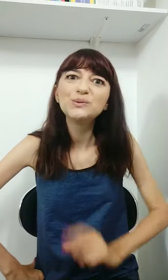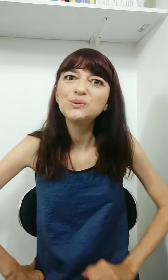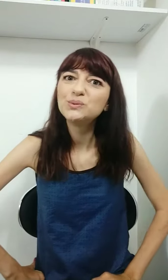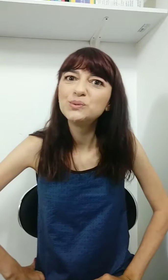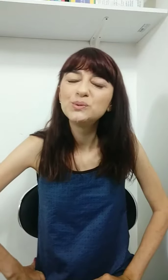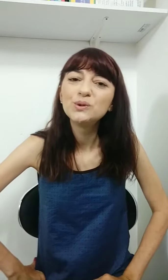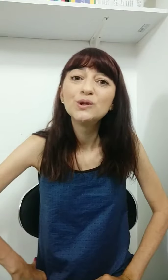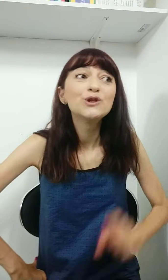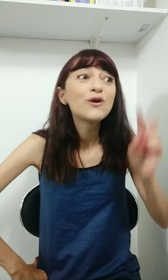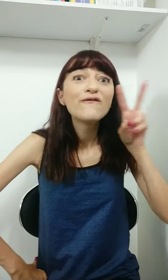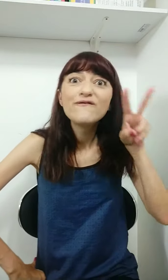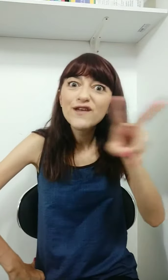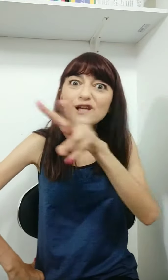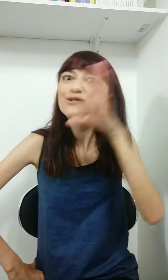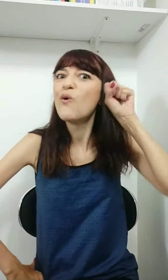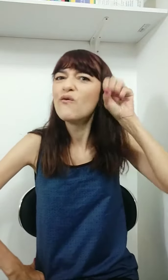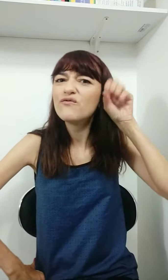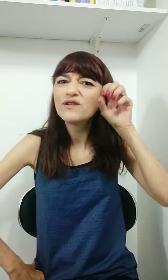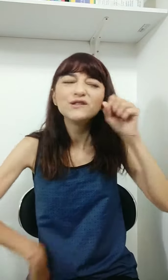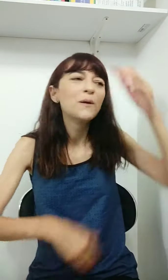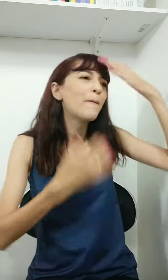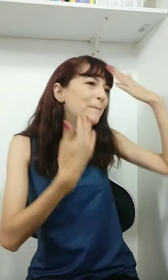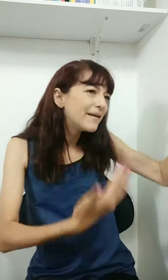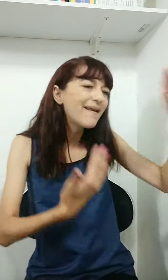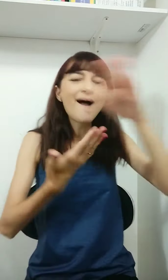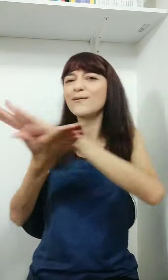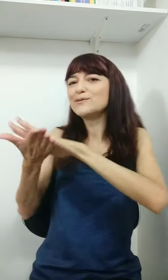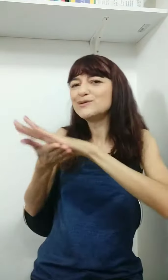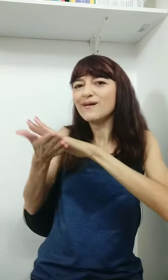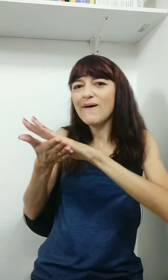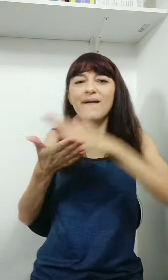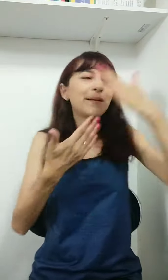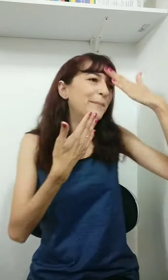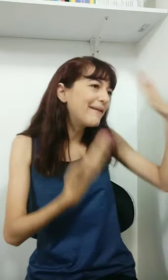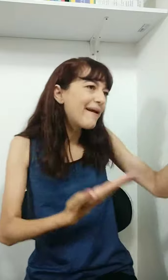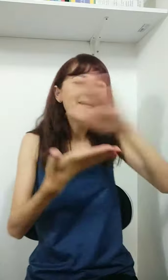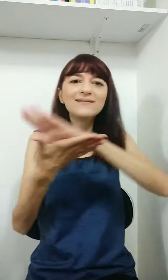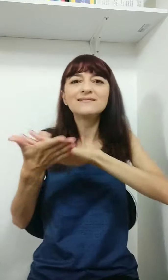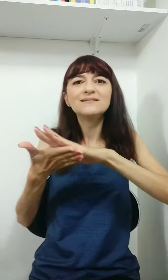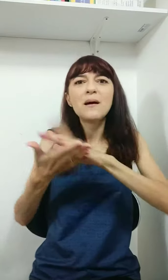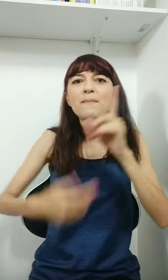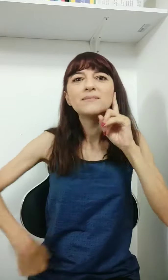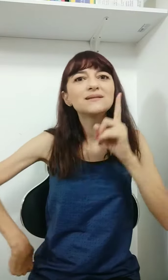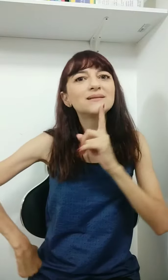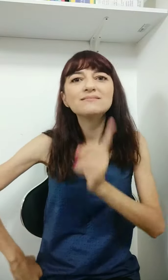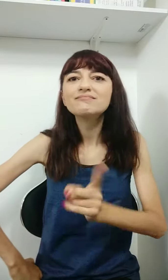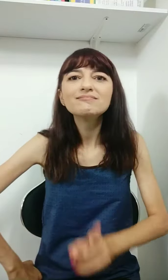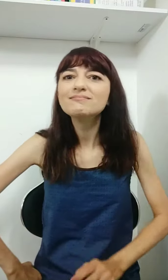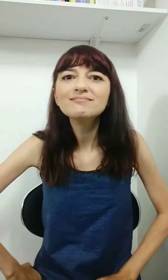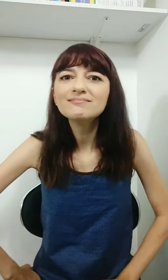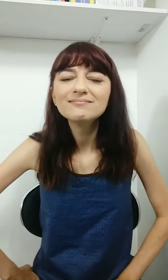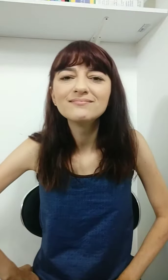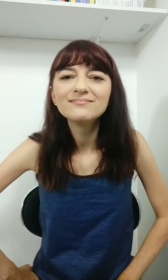né, os meus amigos surdos não faziam esse nada. Às vezes o ouvinte fazia, né, obrigado, o ouvinte fazia de nada, mas os surdos